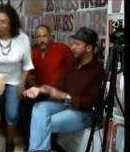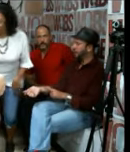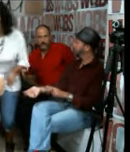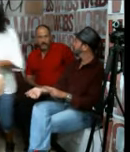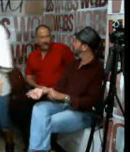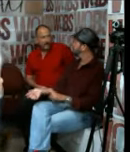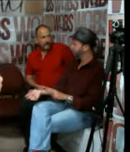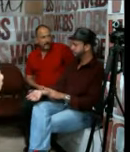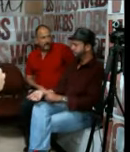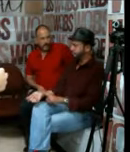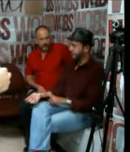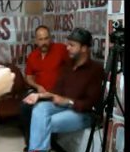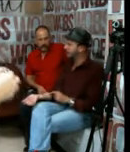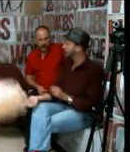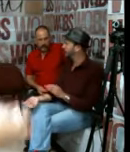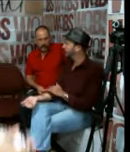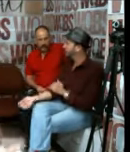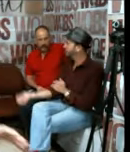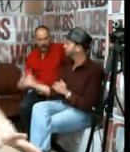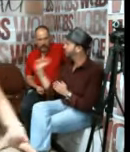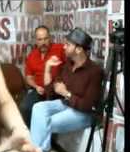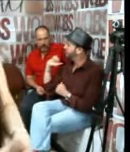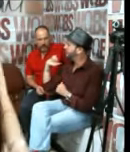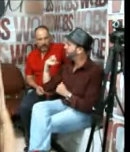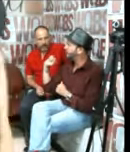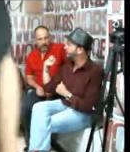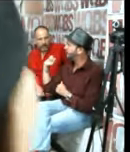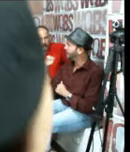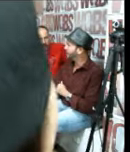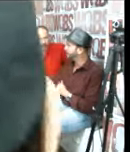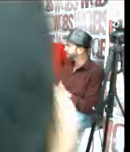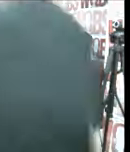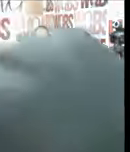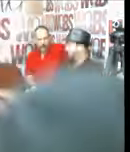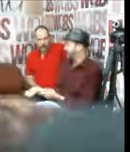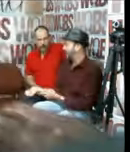31.4 y para el mundo, WQBSradio.com.